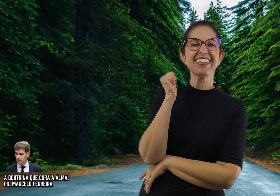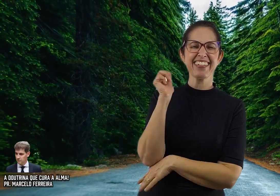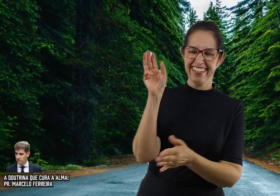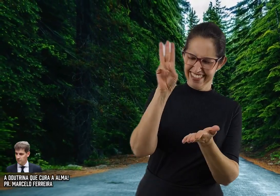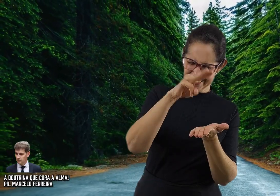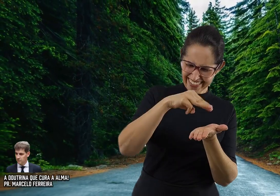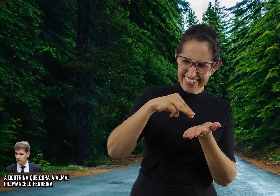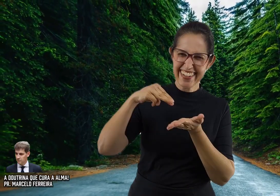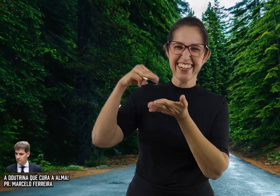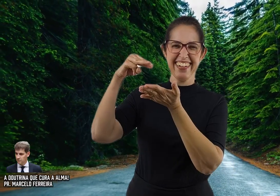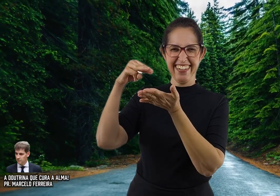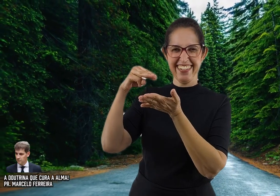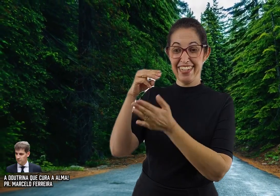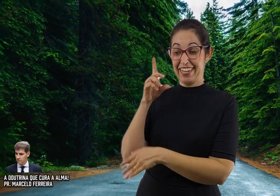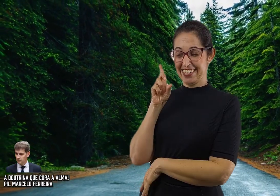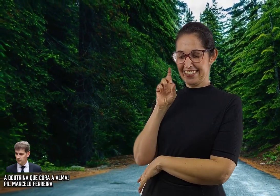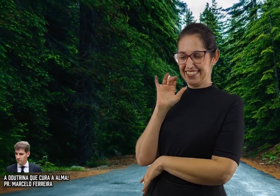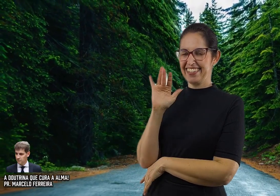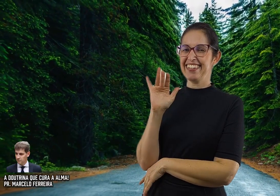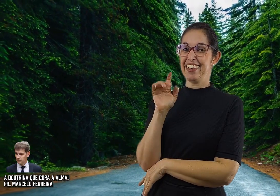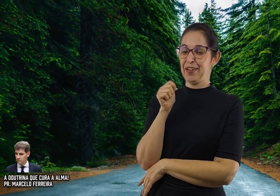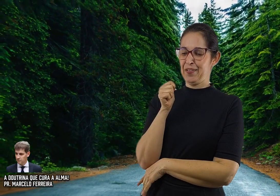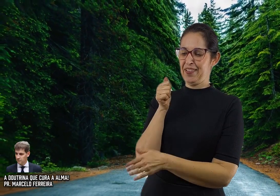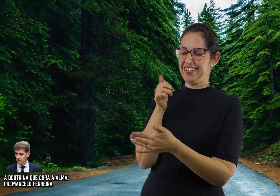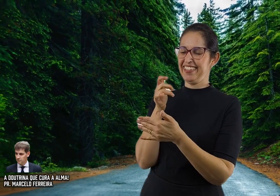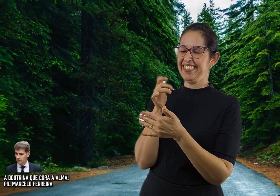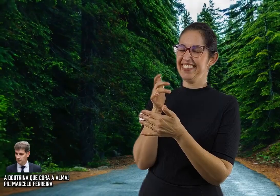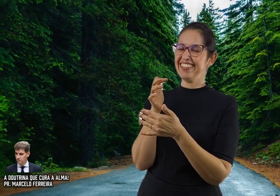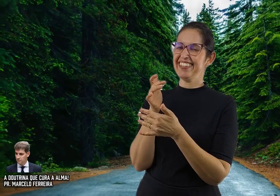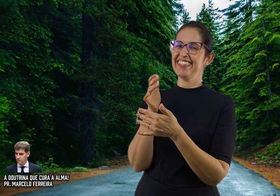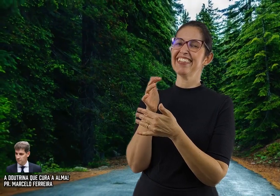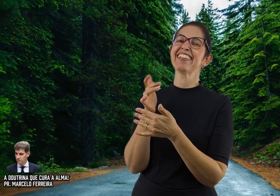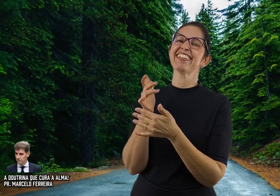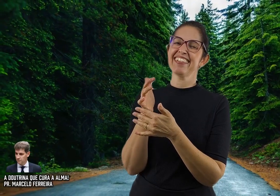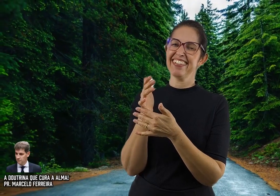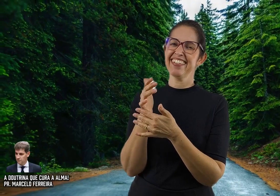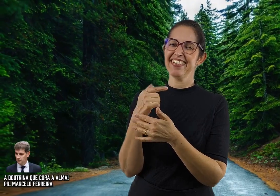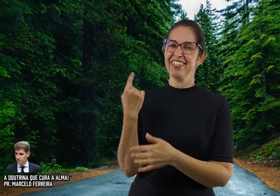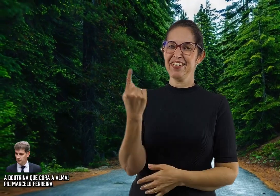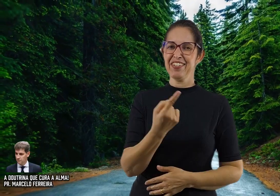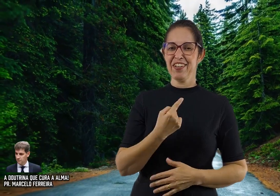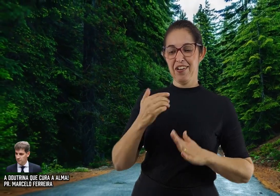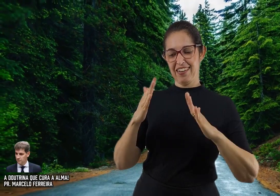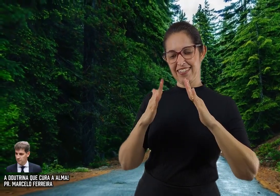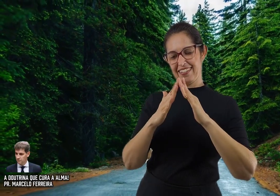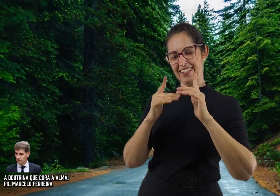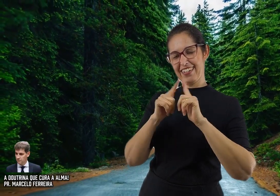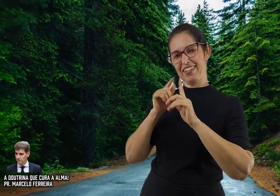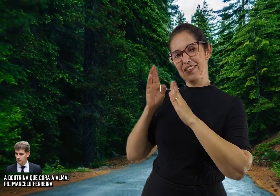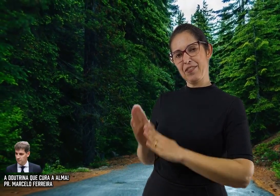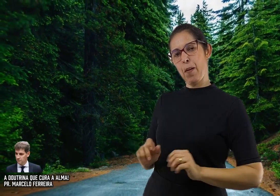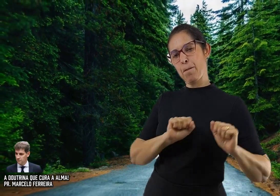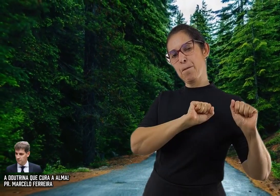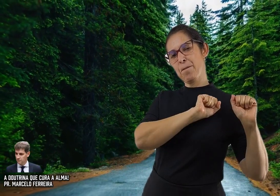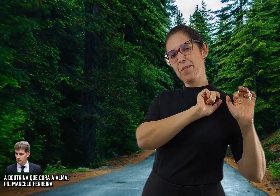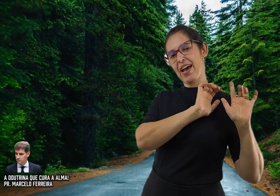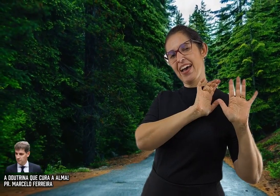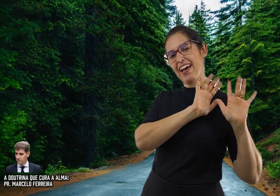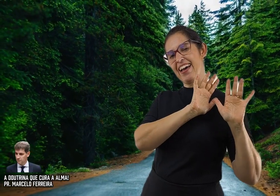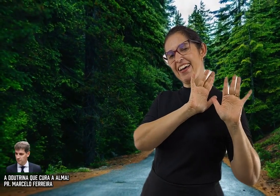Maranata, Jesus vem, esse dia chegará, sua igreja subirá.